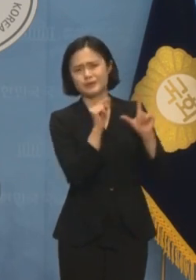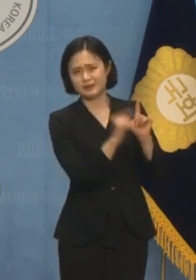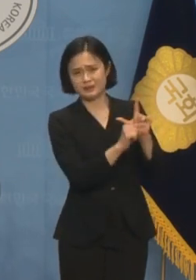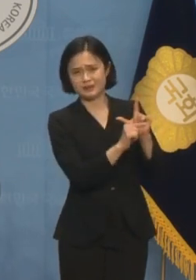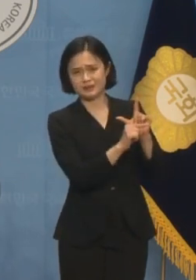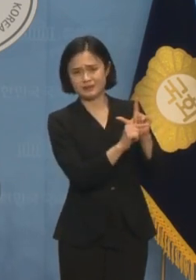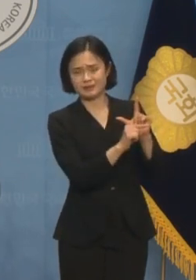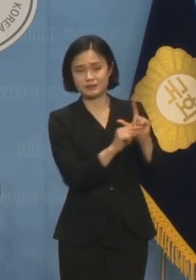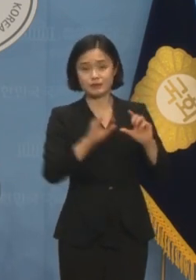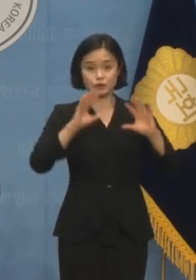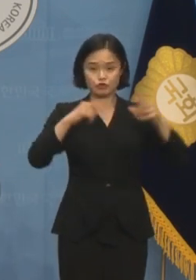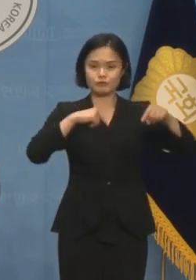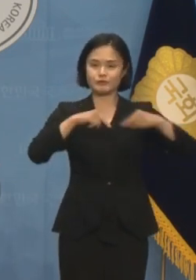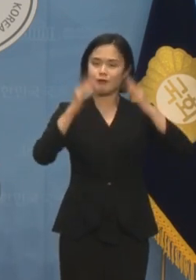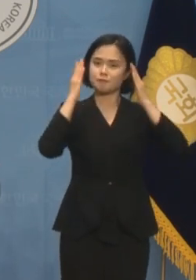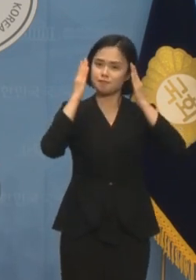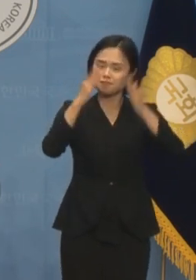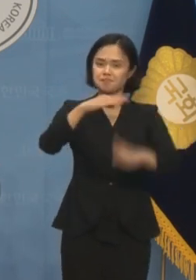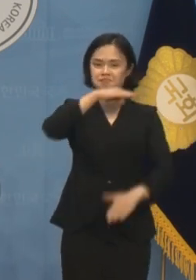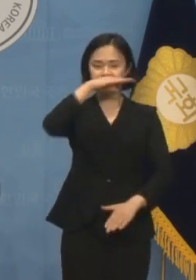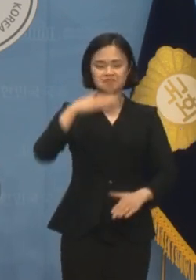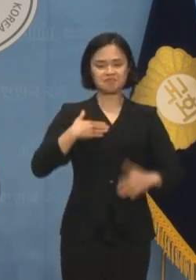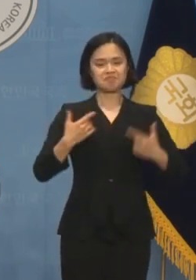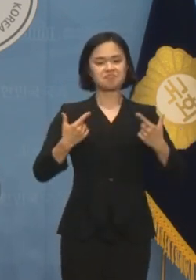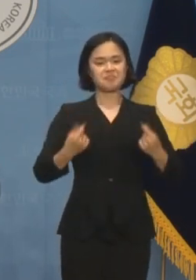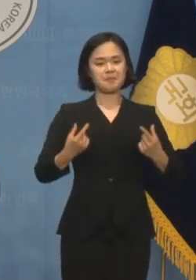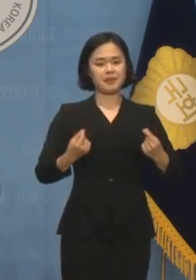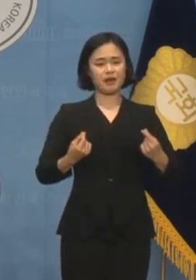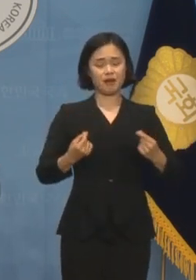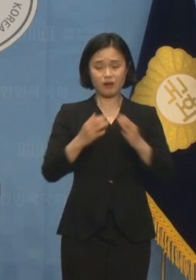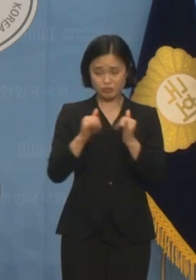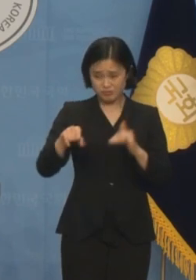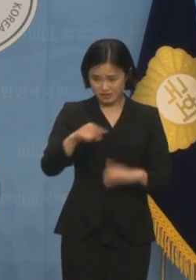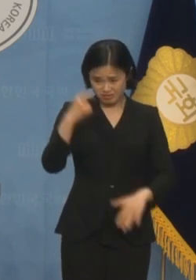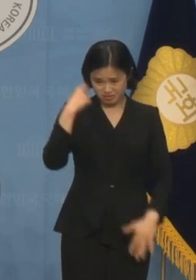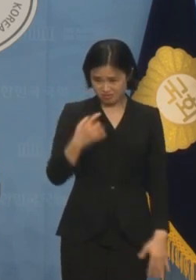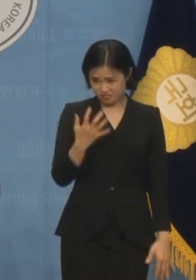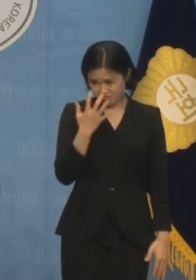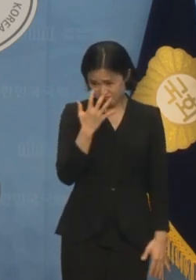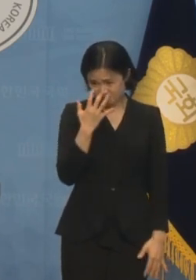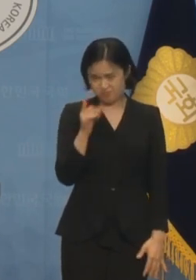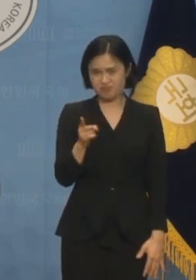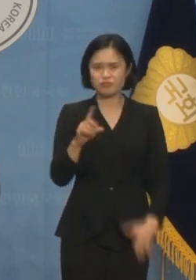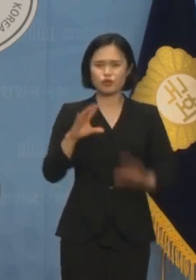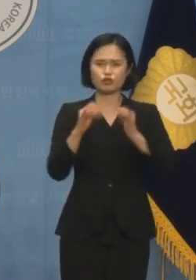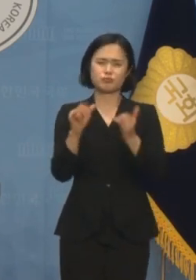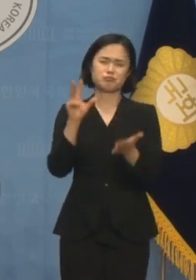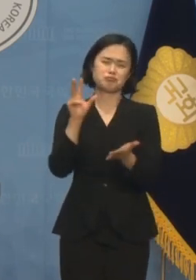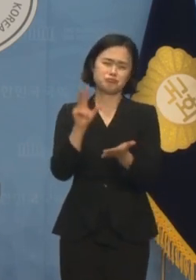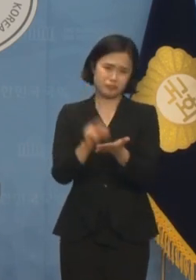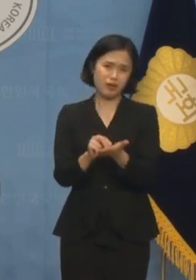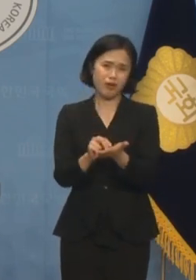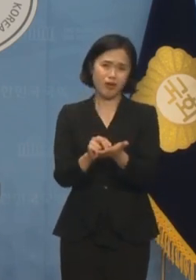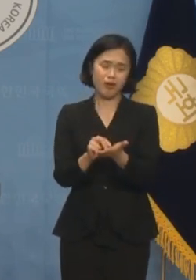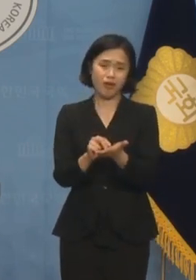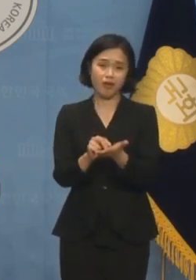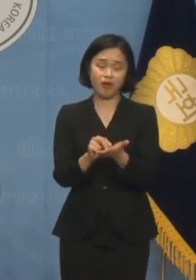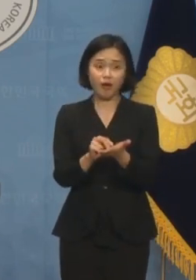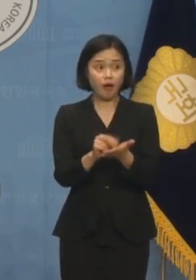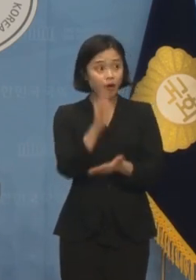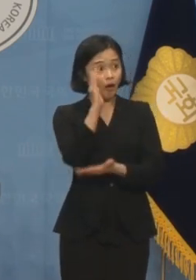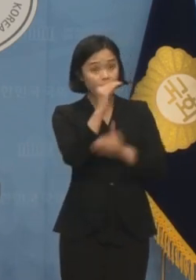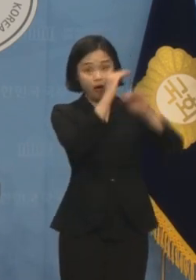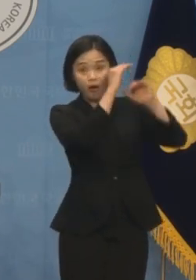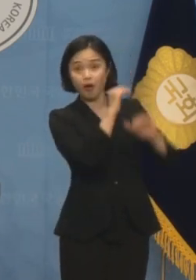방향은 옳은데 국민들이 체감하지 못하는 것이 문제, 이렇게 얘기한 총선 직후 국무회의 때